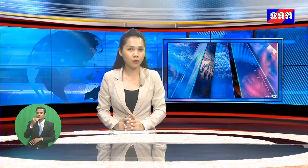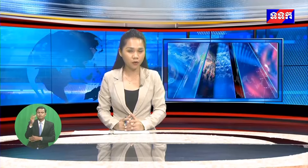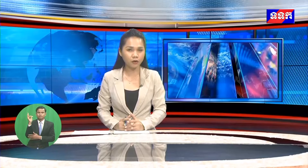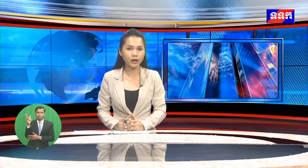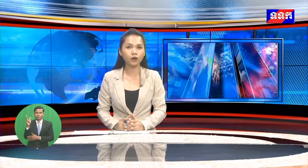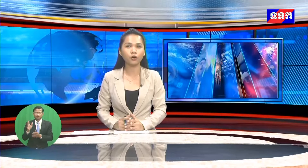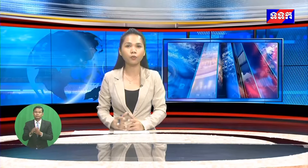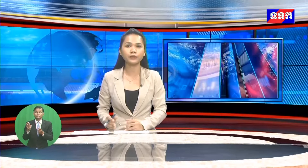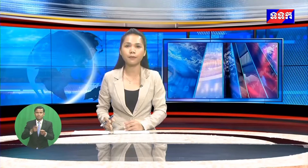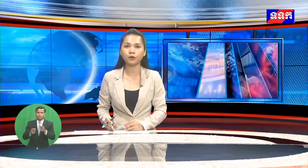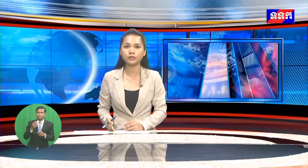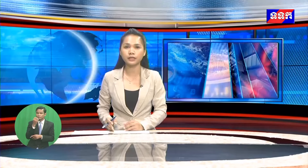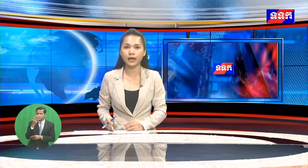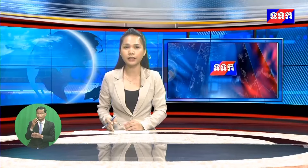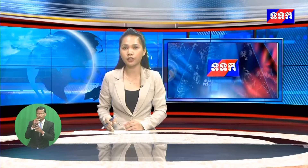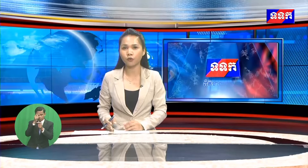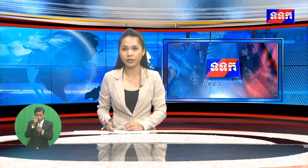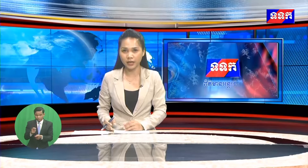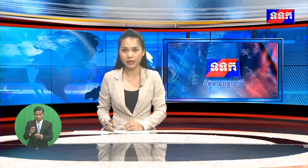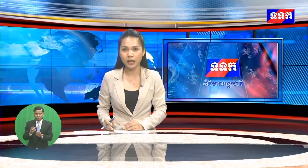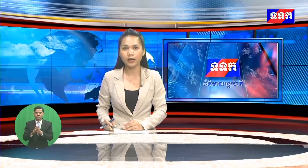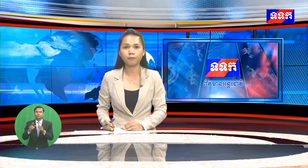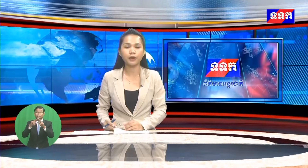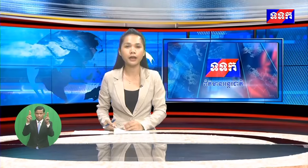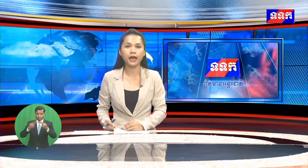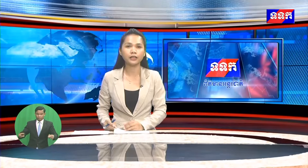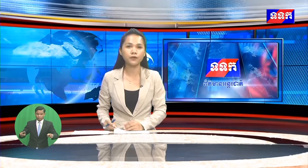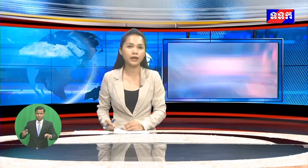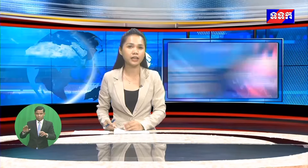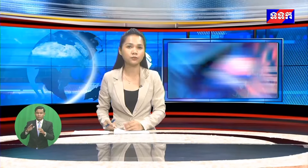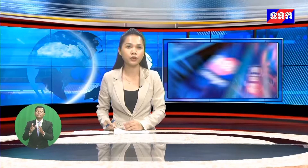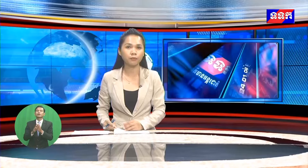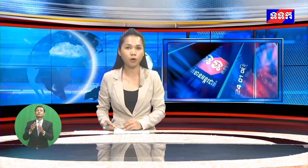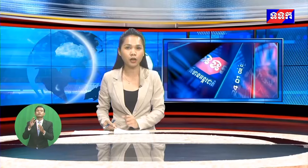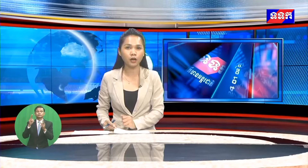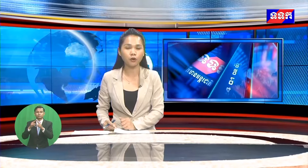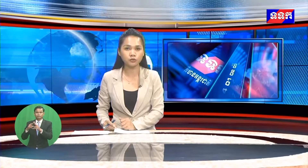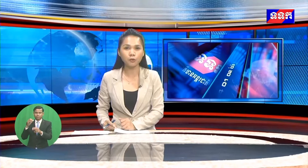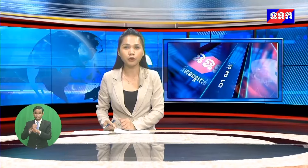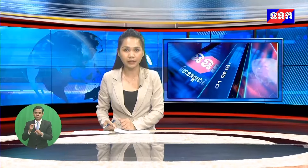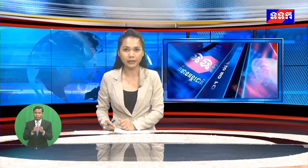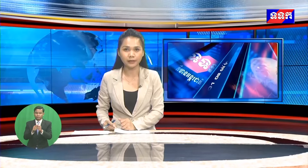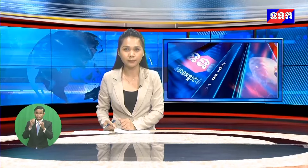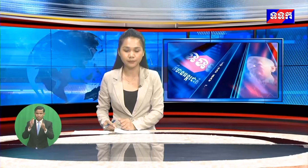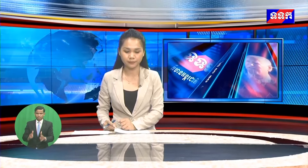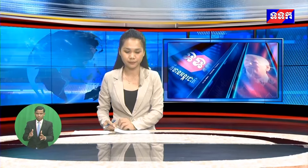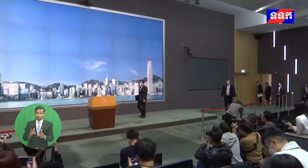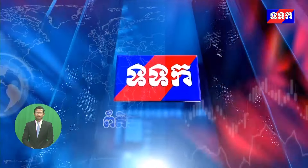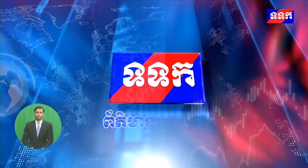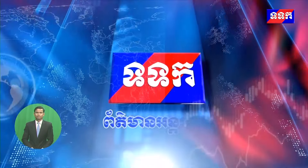បាលក្រុងហុងកុងនឹងគោរពតាមអនុសញ្ញាទីក្រុងវៀននៅពេលដែលធ្វើការជាមួយនឹងបុគ្គលិកកុងស៊ុលបរទេ